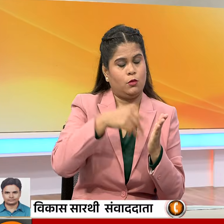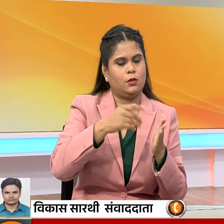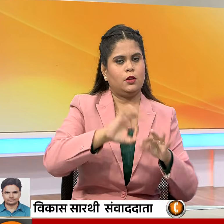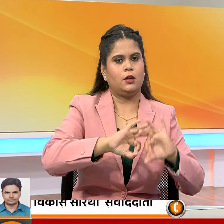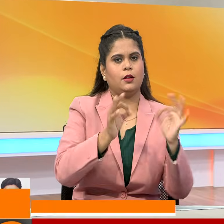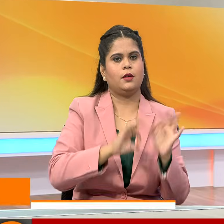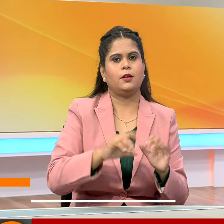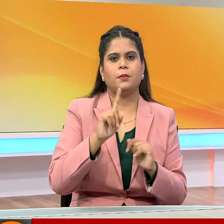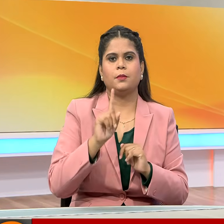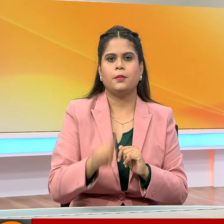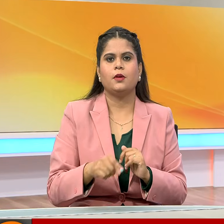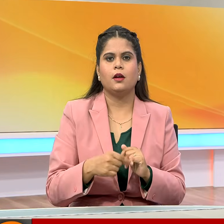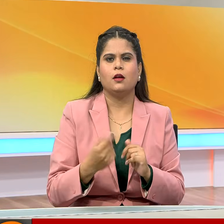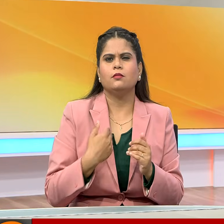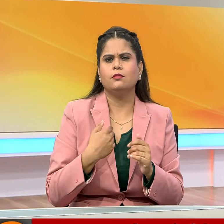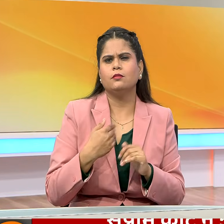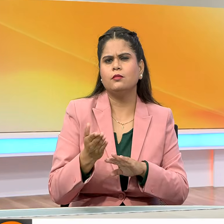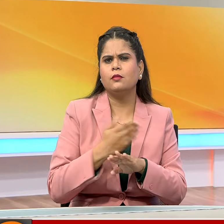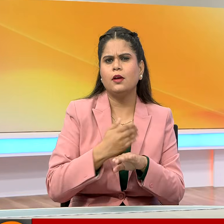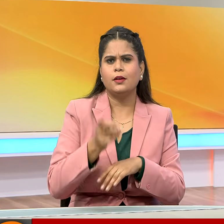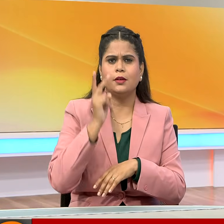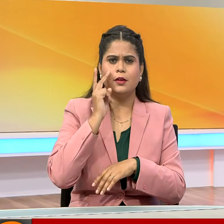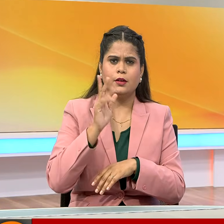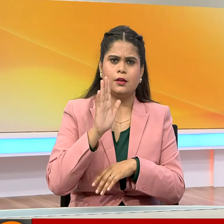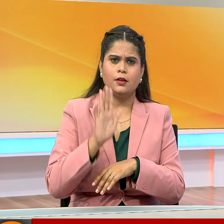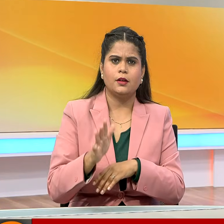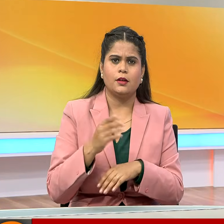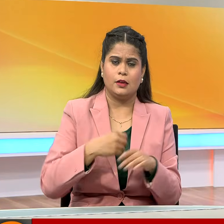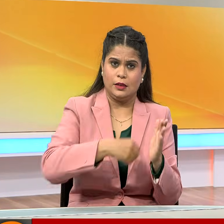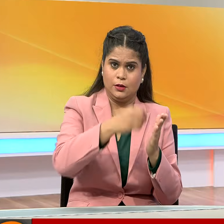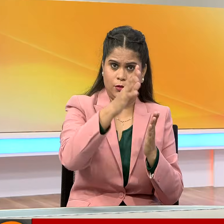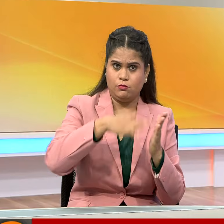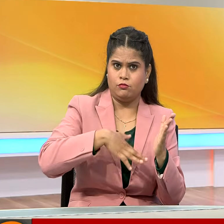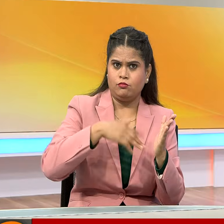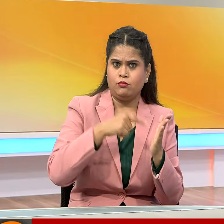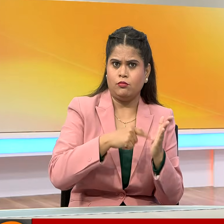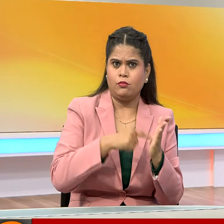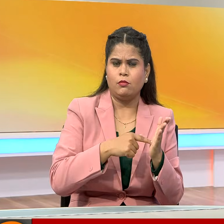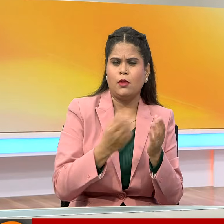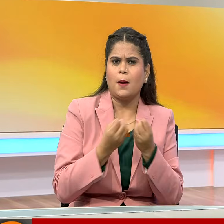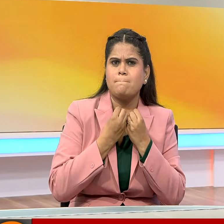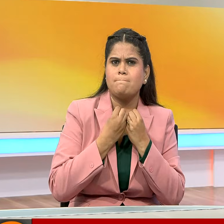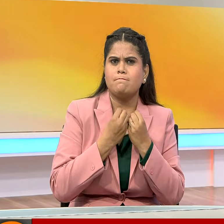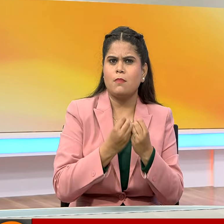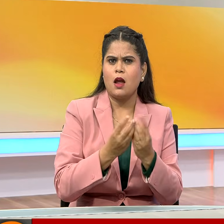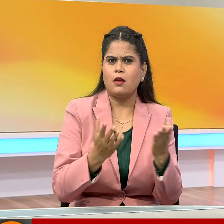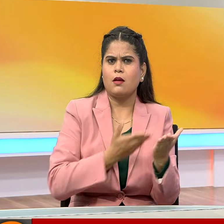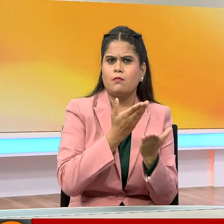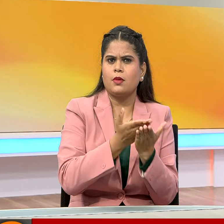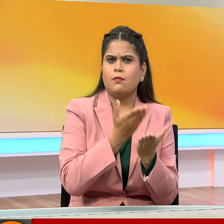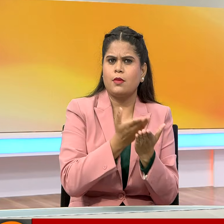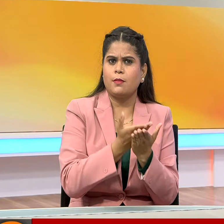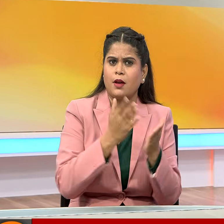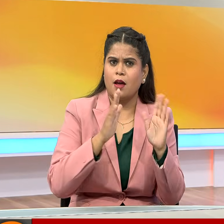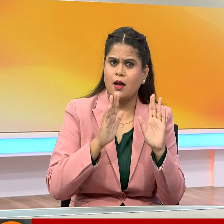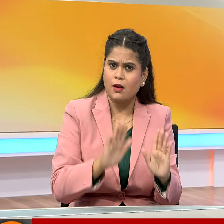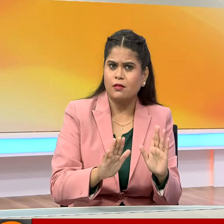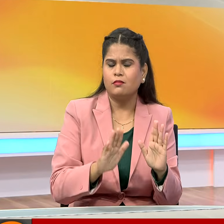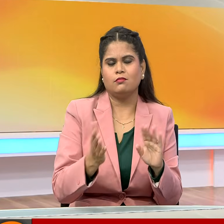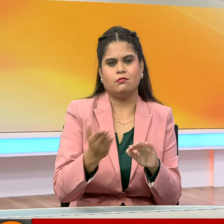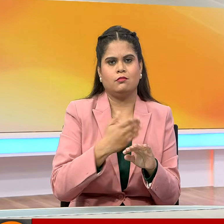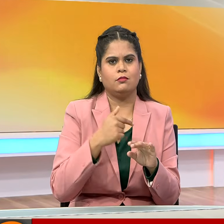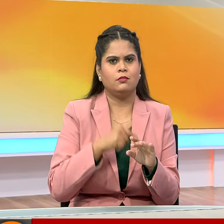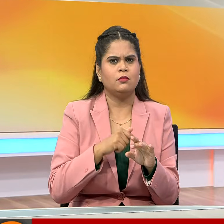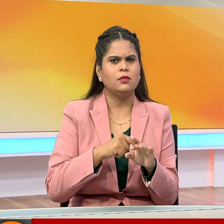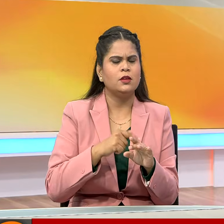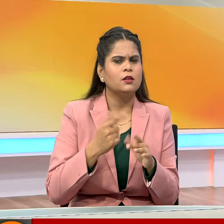देखा था अलग अलग पक्षों जिसने इस पूरे मामले को लेकर याचिकाएं भी दायर की थी। क्या माना जाए, जो उम्मीद की जा रही थी कि